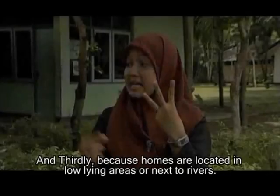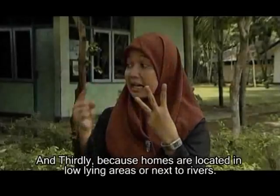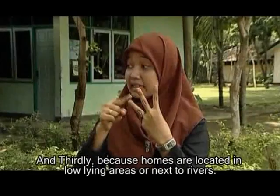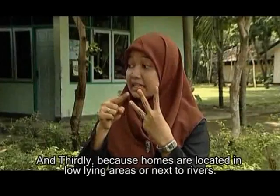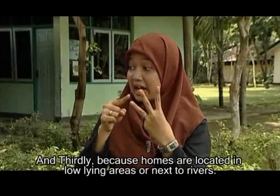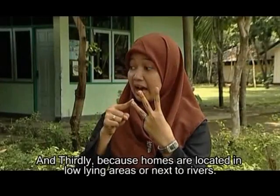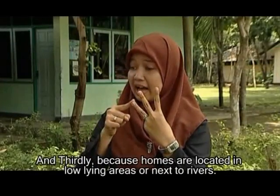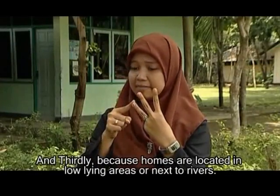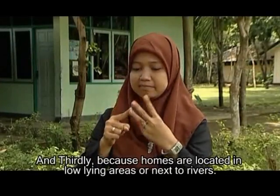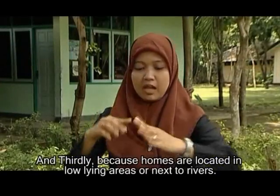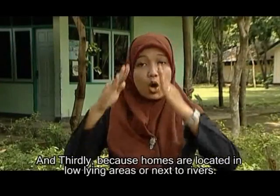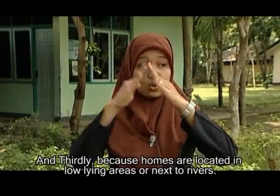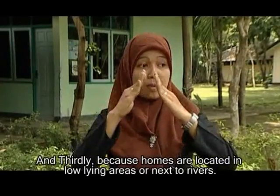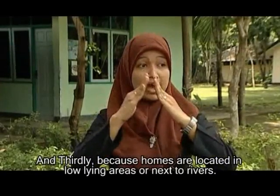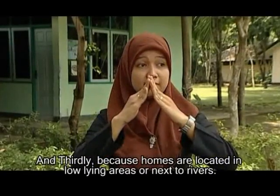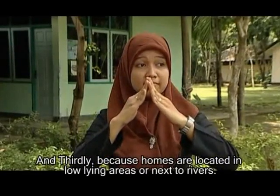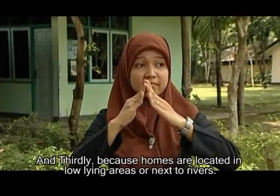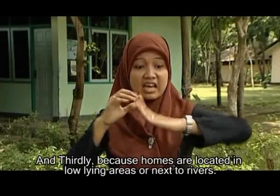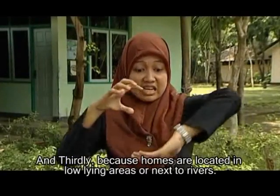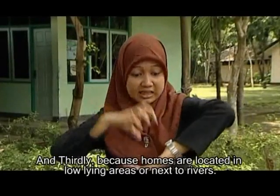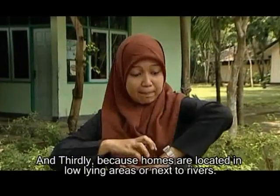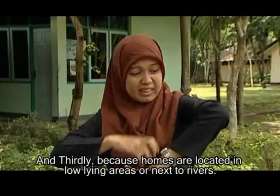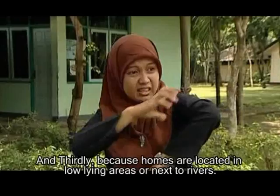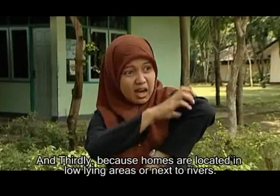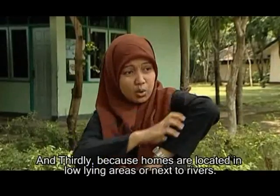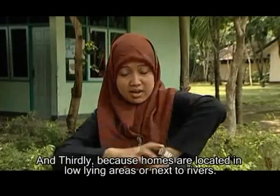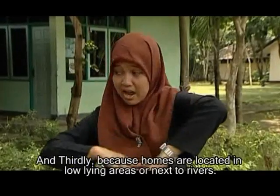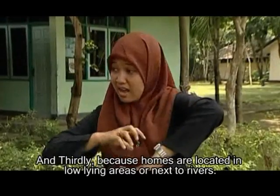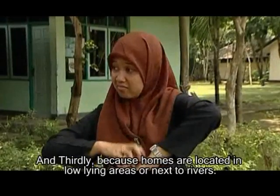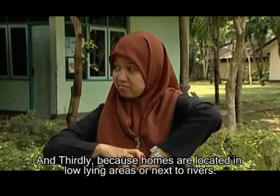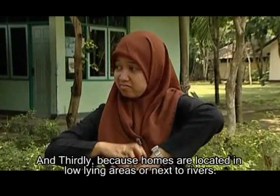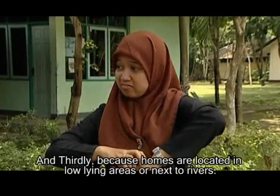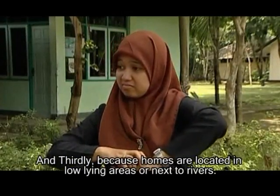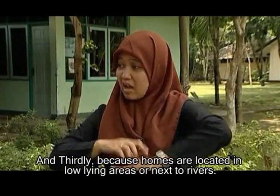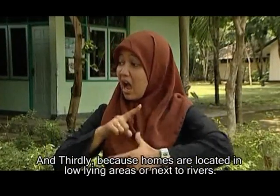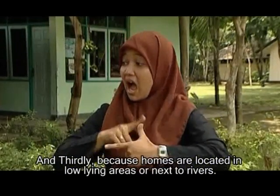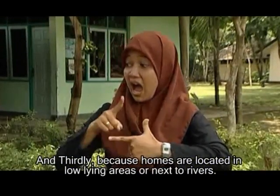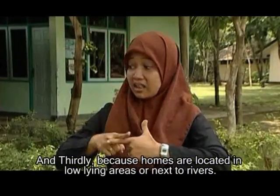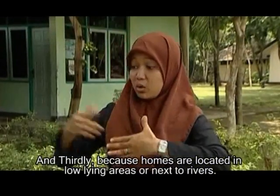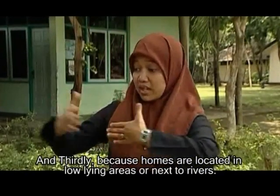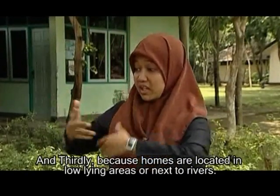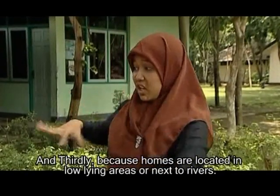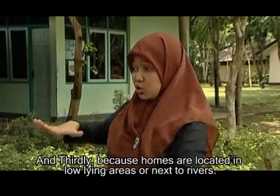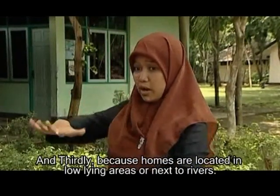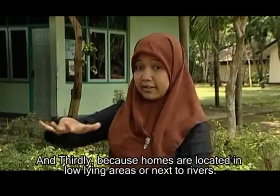Yang ketiga, rumah di tempat yang terlalu rendah atau dekat dengan sungai.